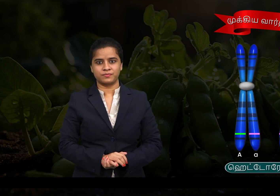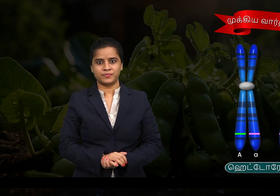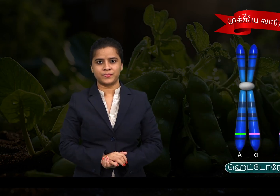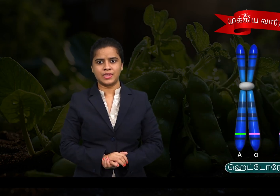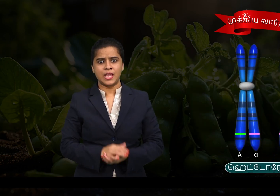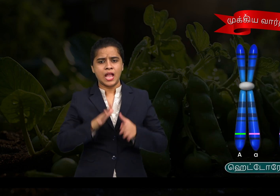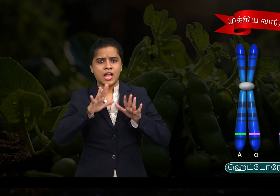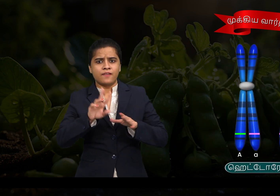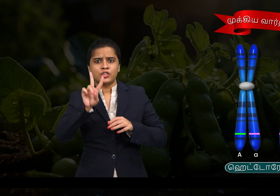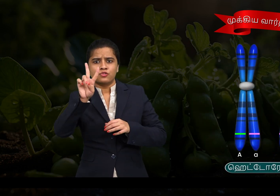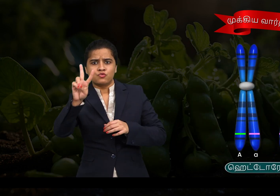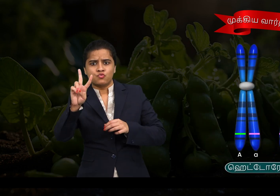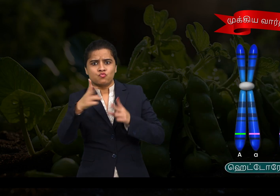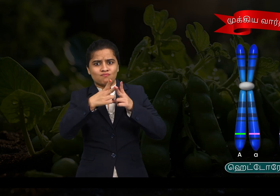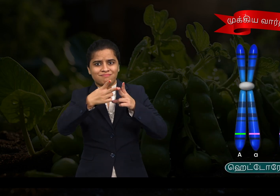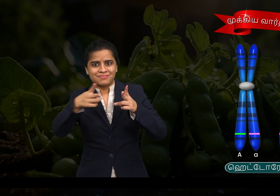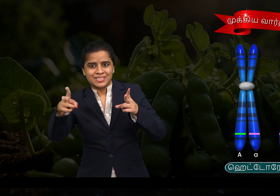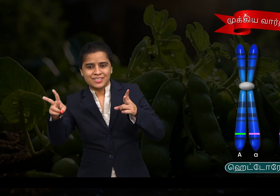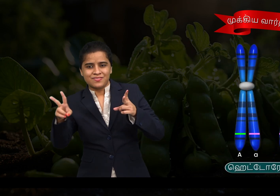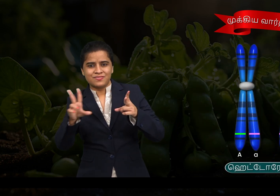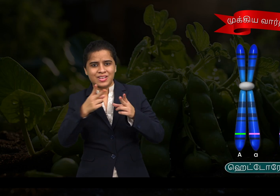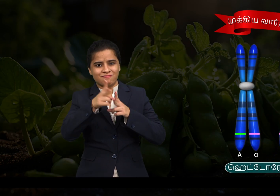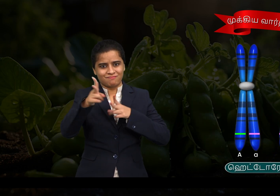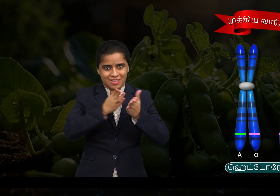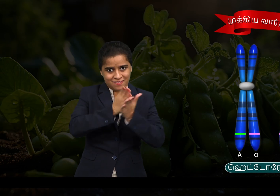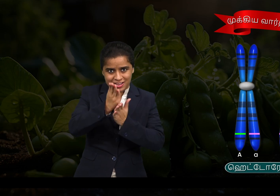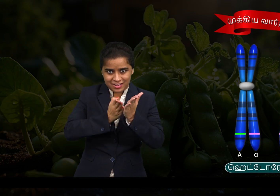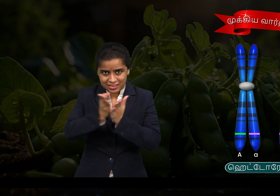வெவ்வேறு பண்பு கொண்ட மரபணு,